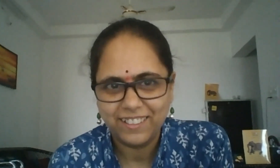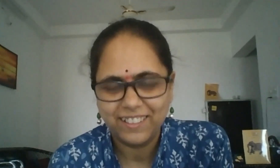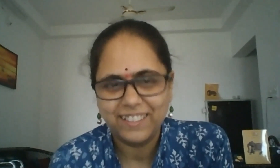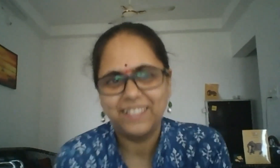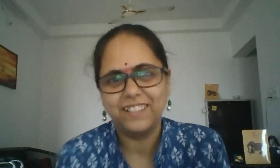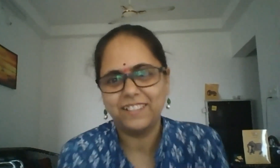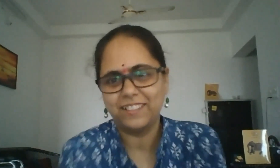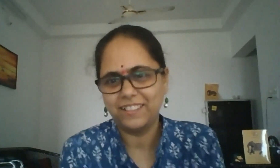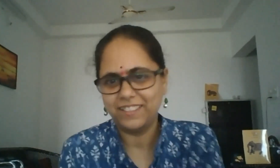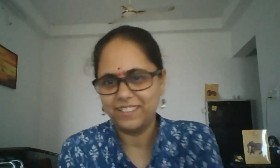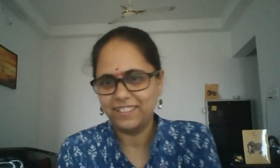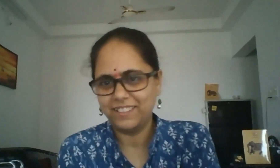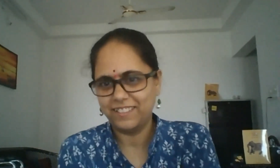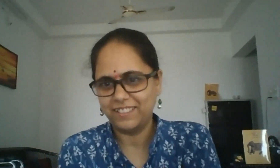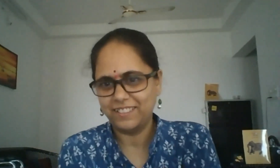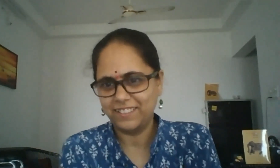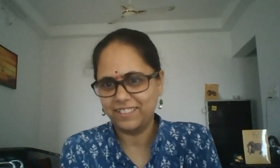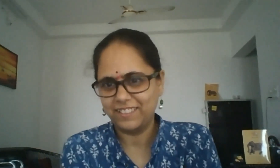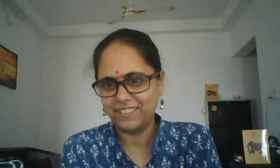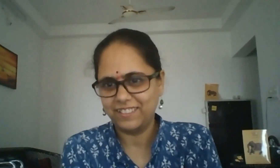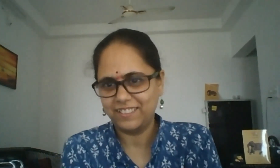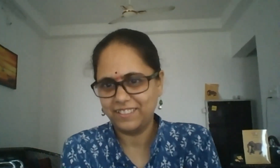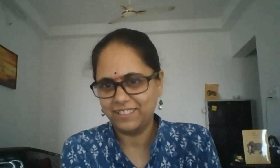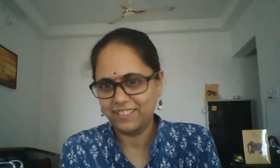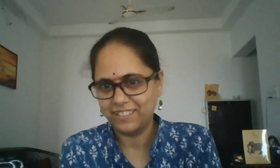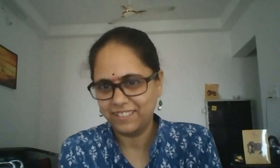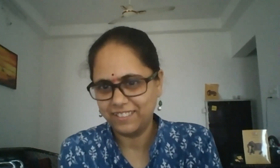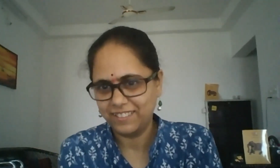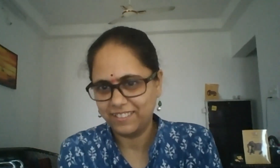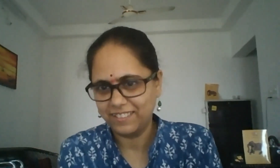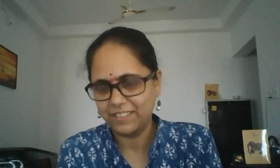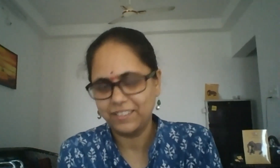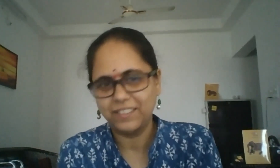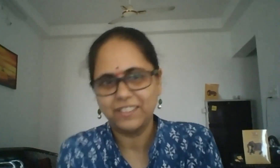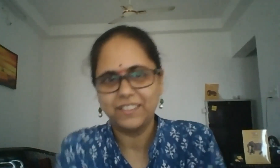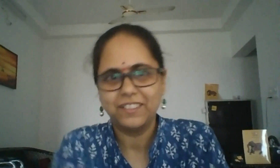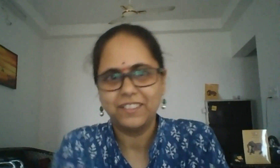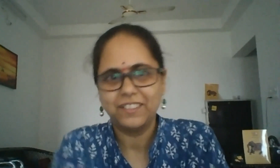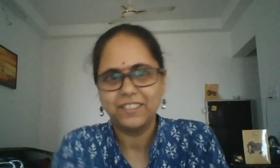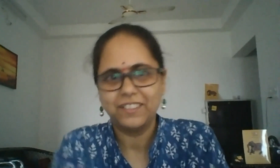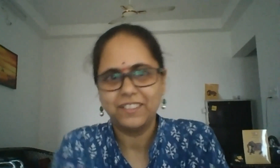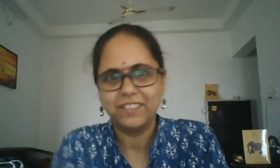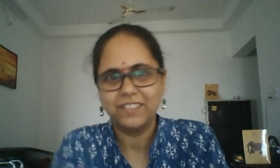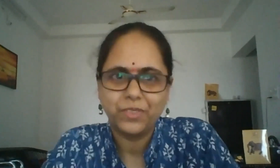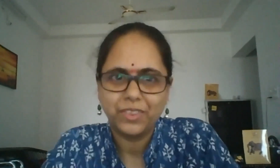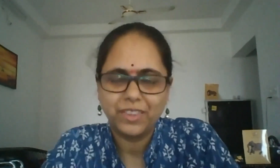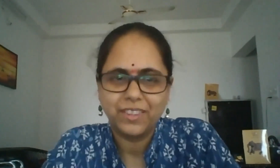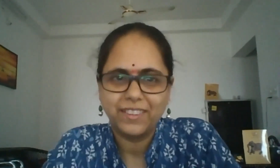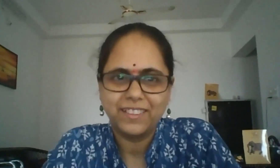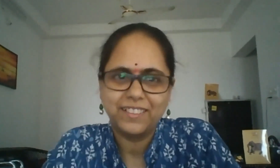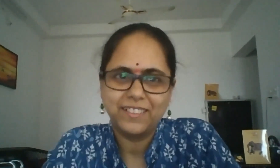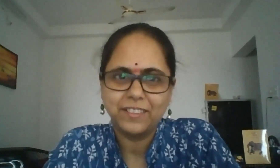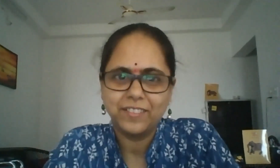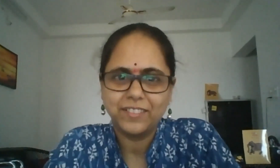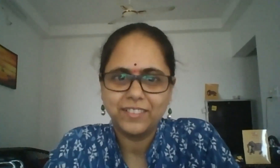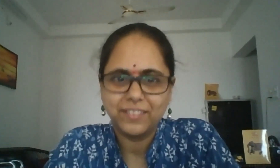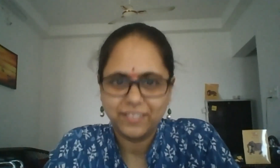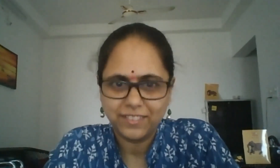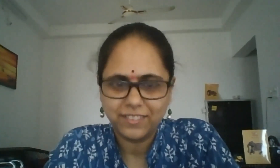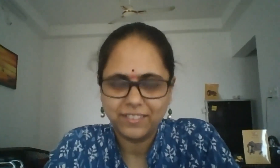it. Definitely has made a difference personally for me, and I am sure everybody